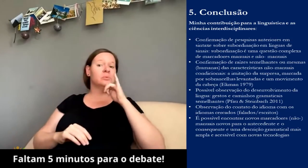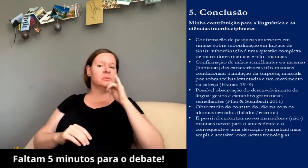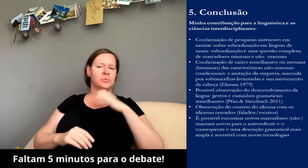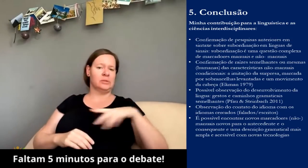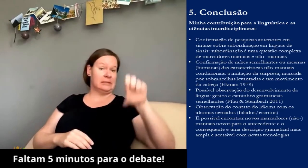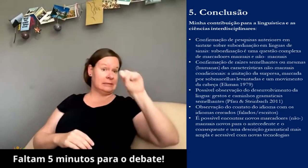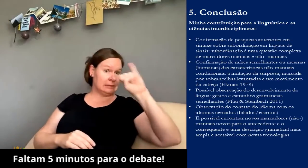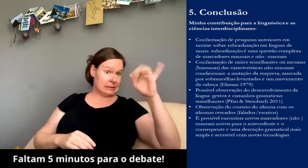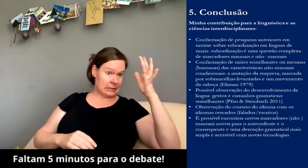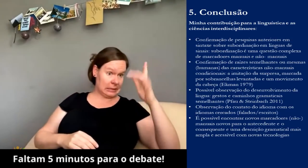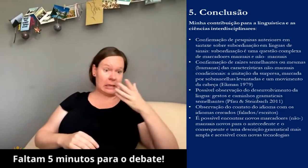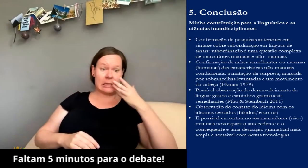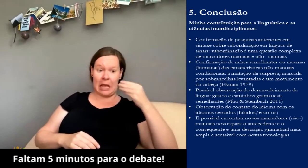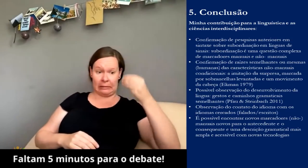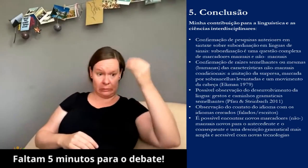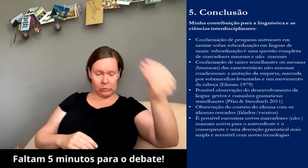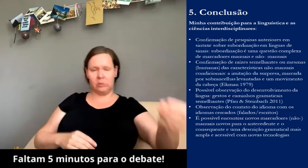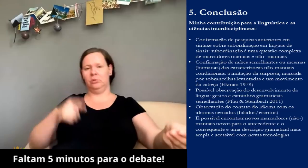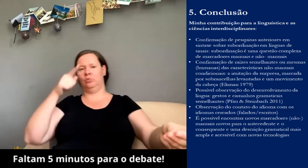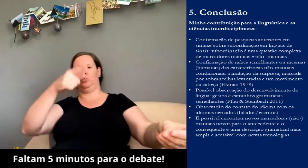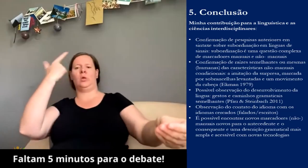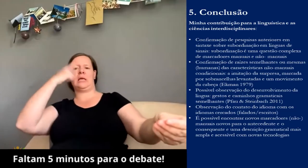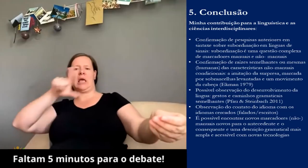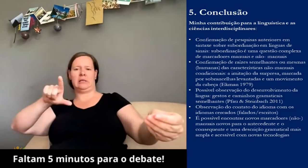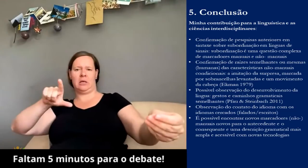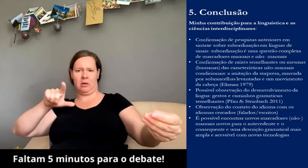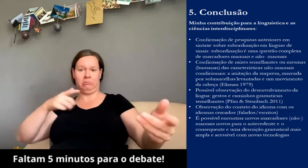de olhos e a